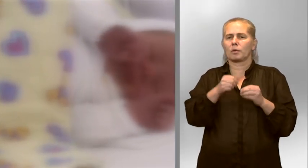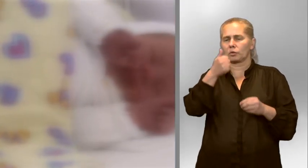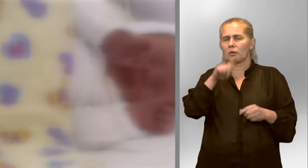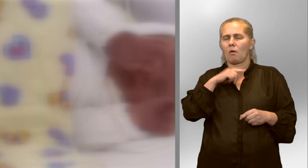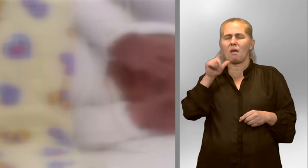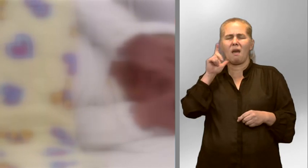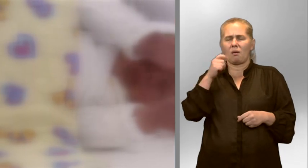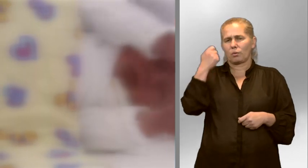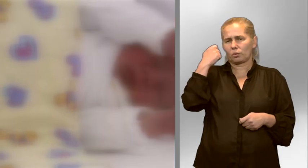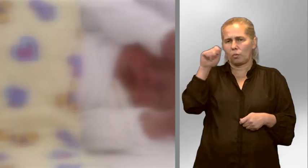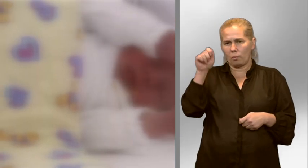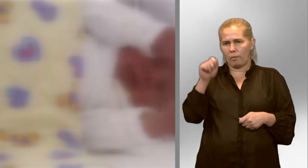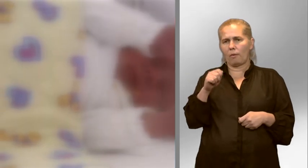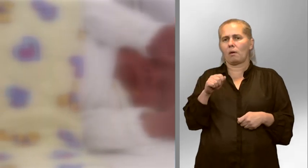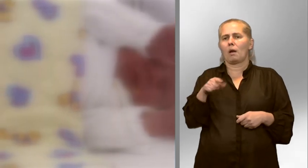jako